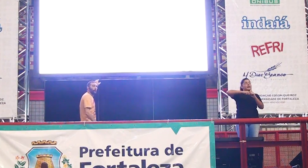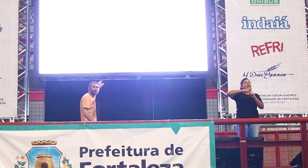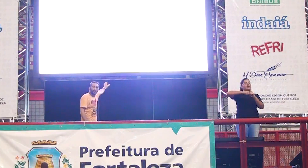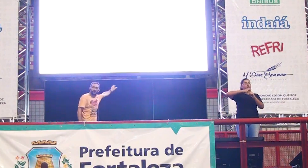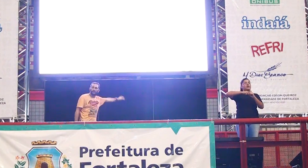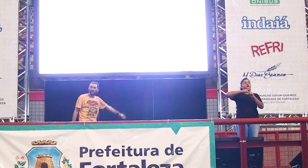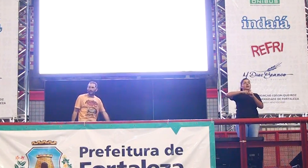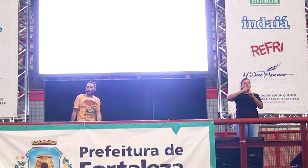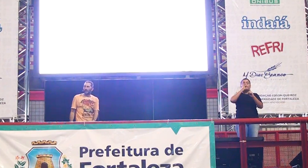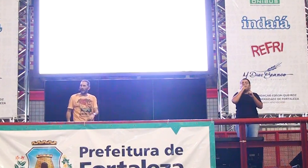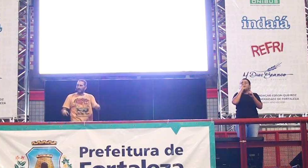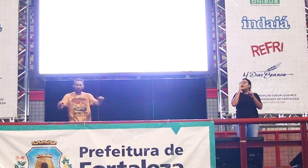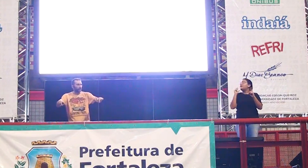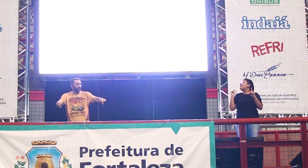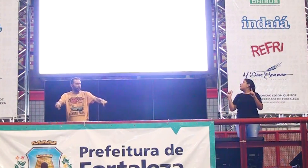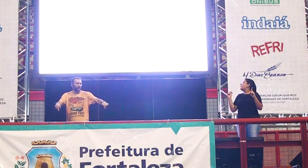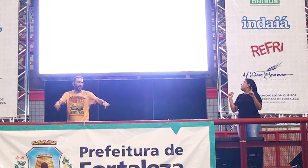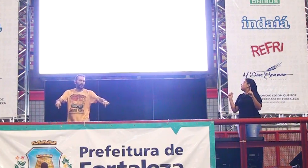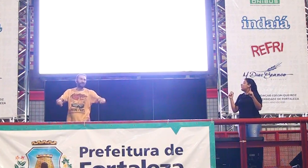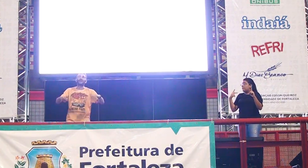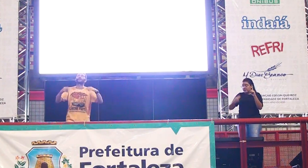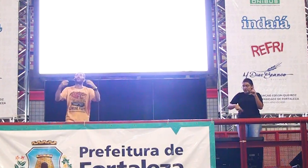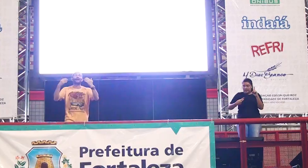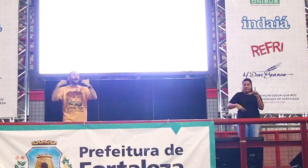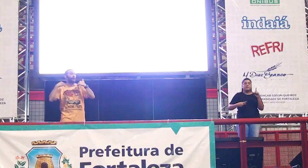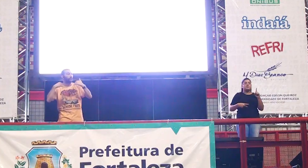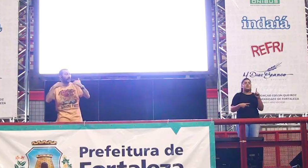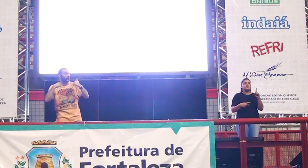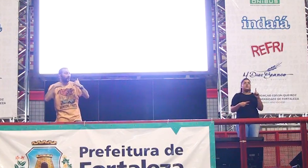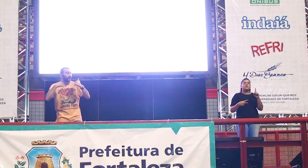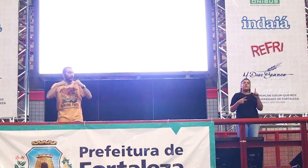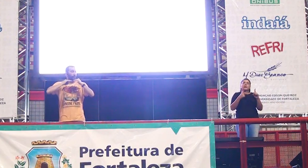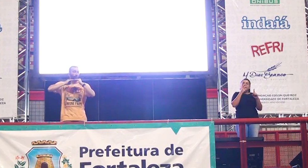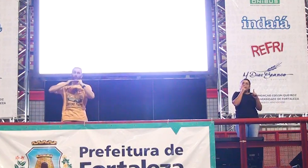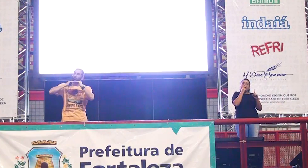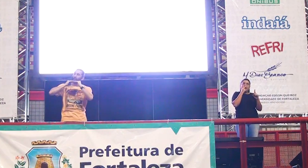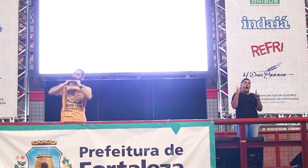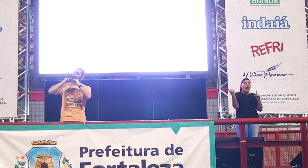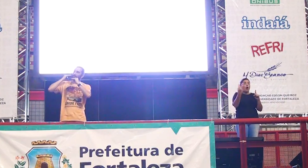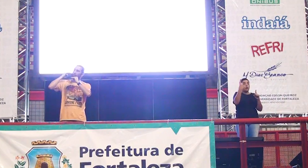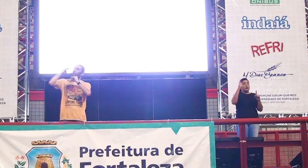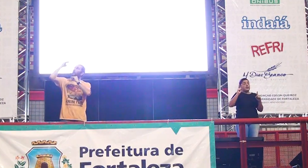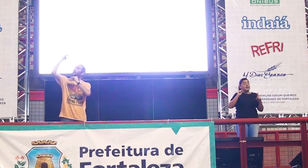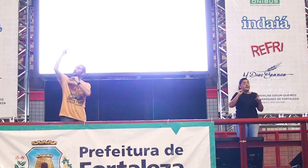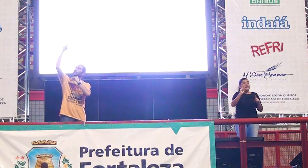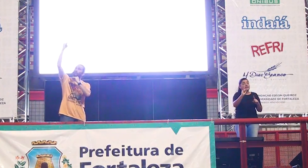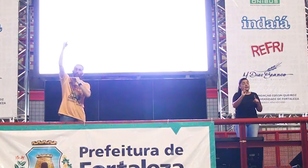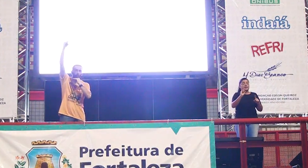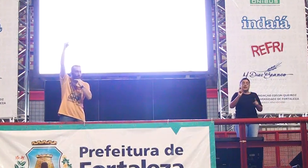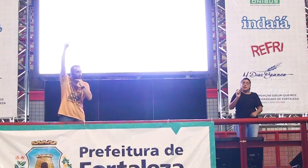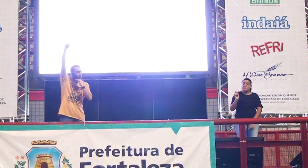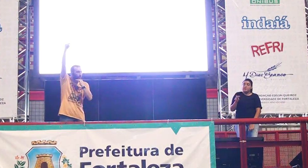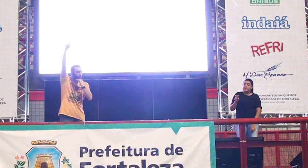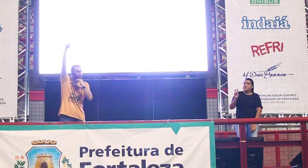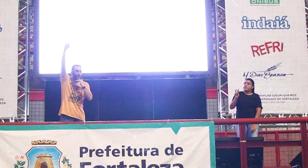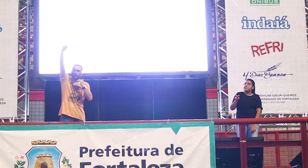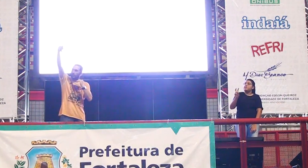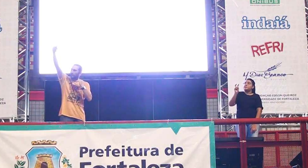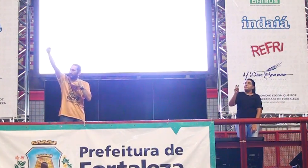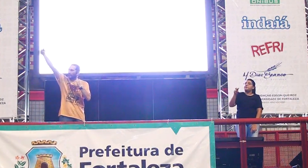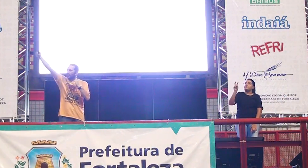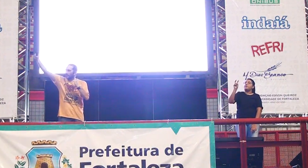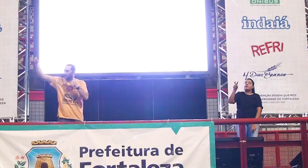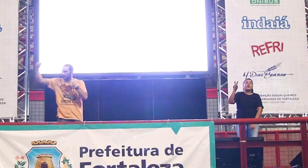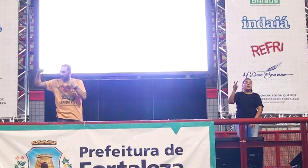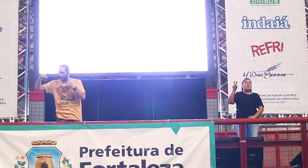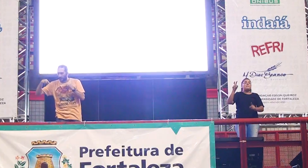superfície é alta. Aqui onde a gente está, a temperatura é alta. Quanto mais eu subo,